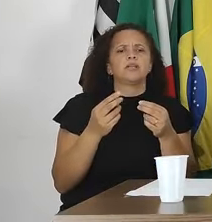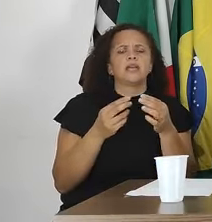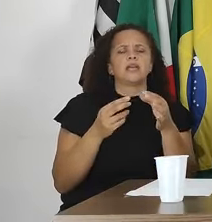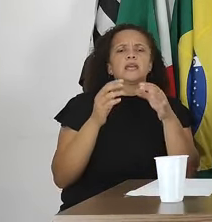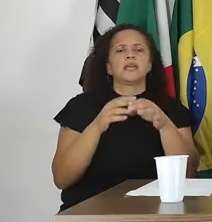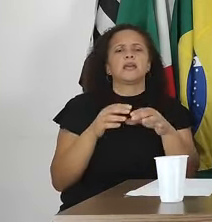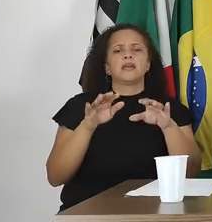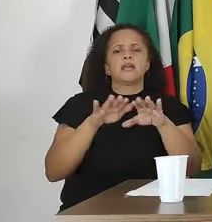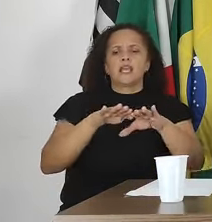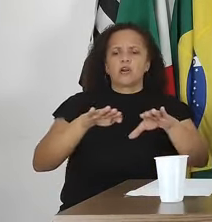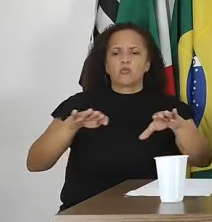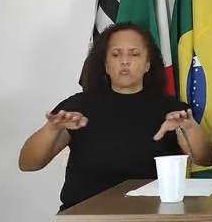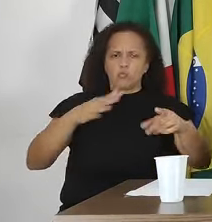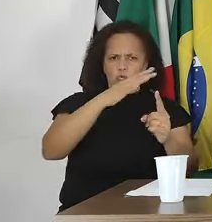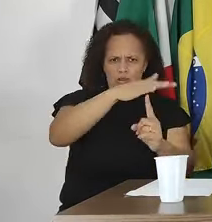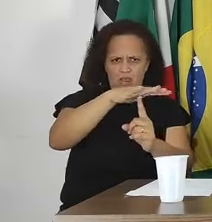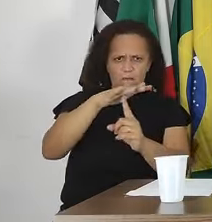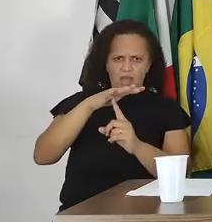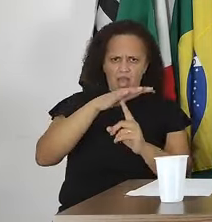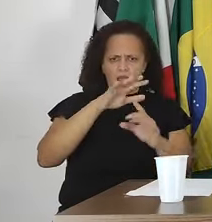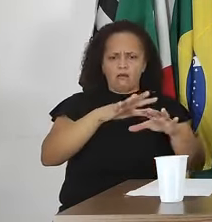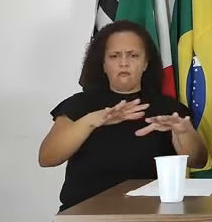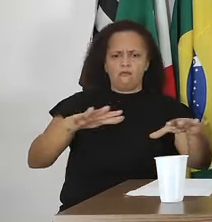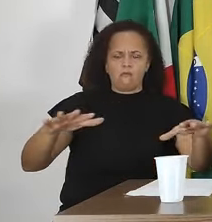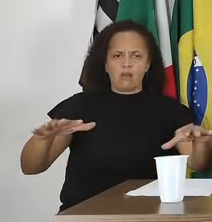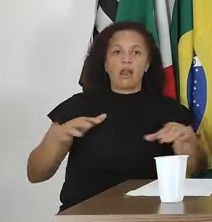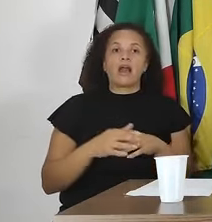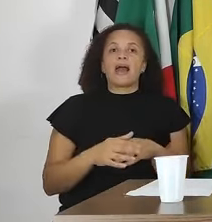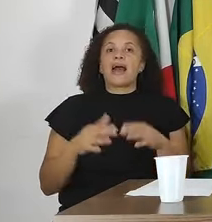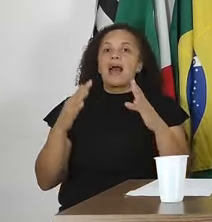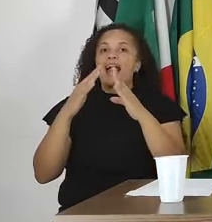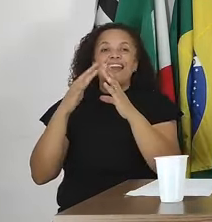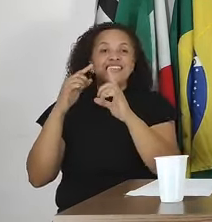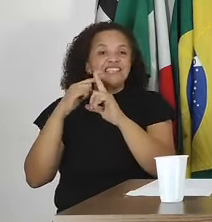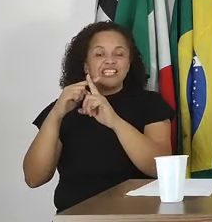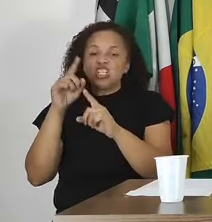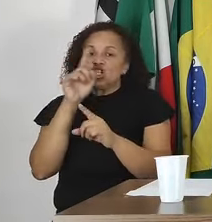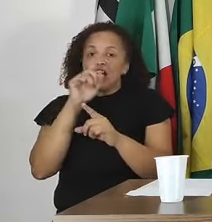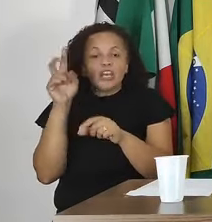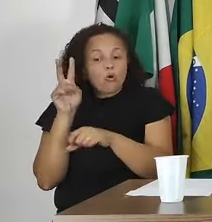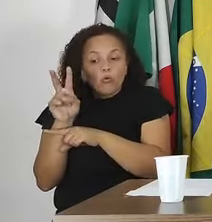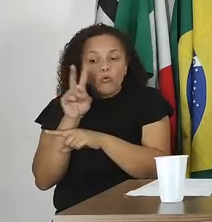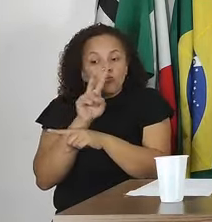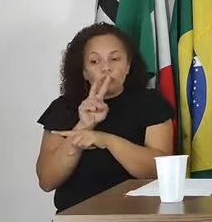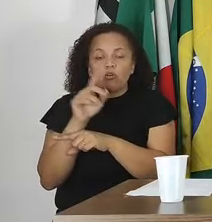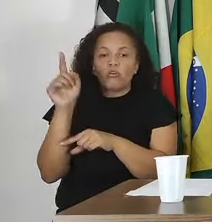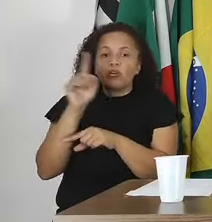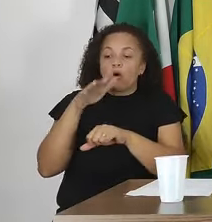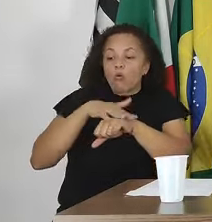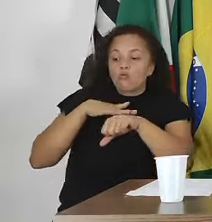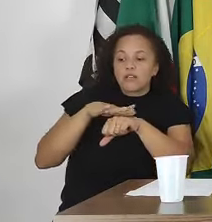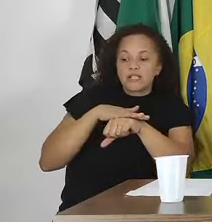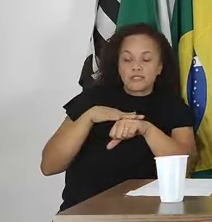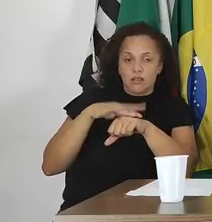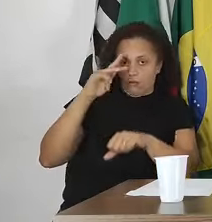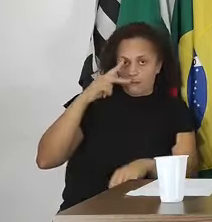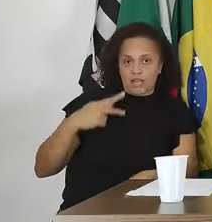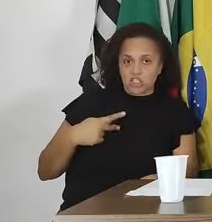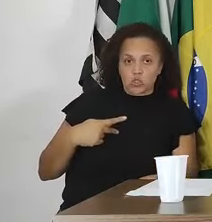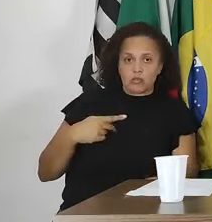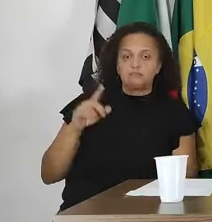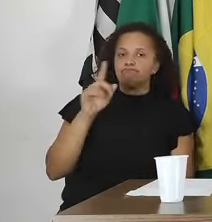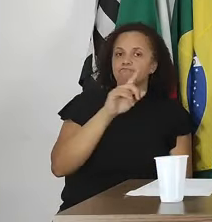estavam cometendo. A igreja não tratou com eles, né? Não tratou no particular. A igreja fez